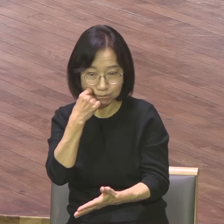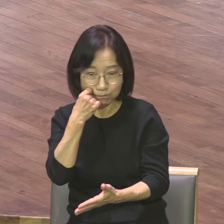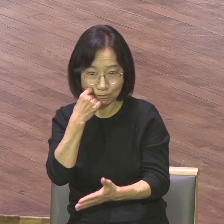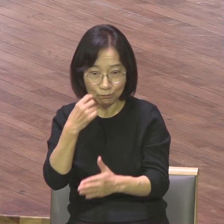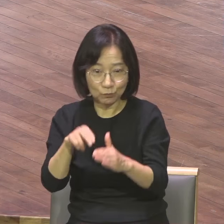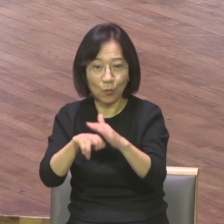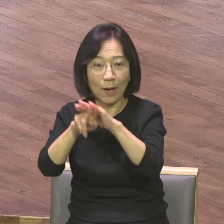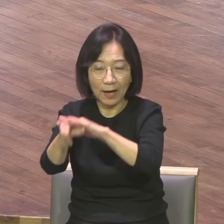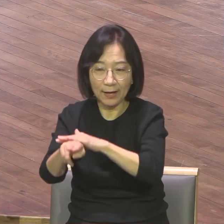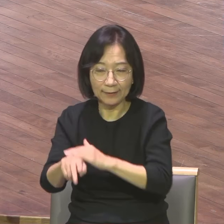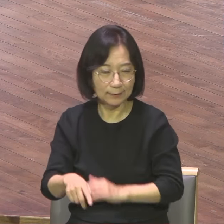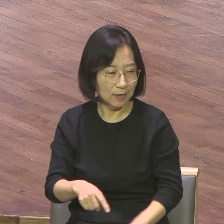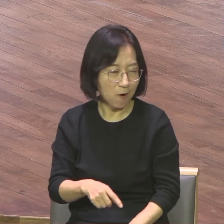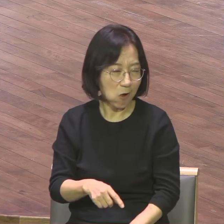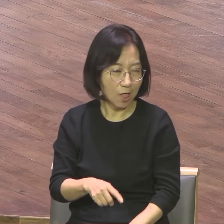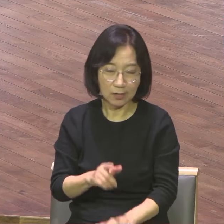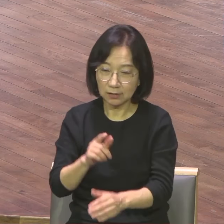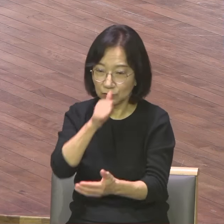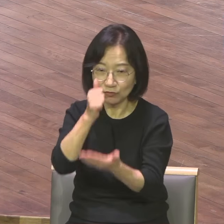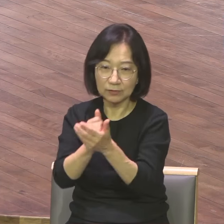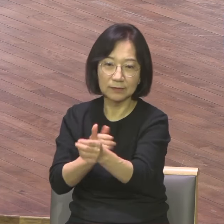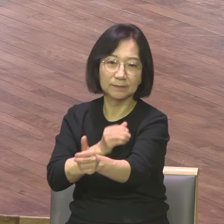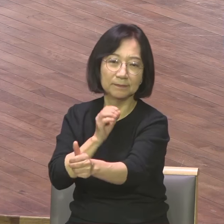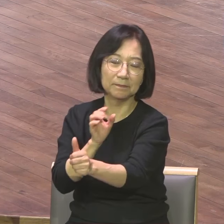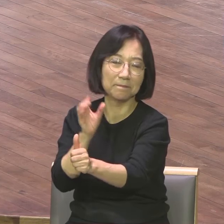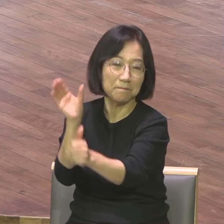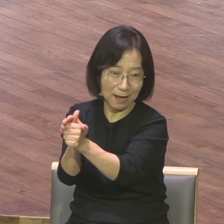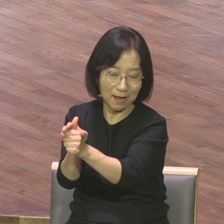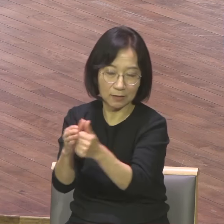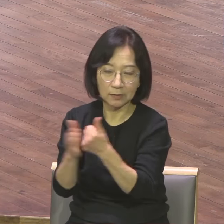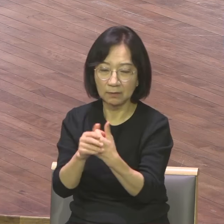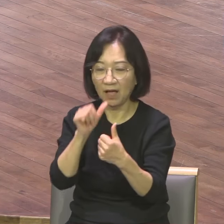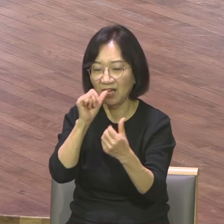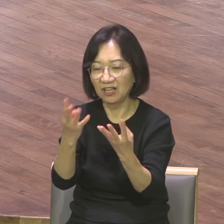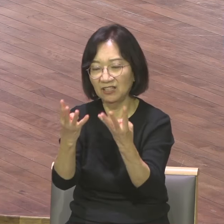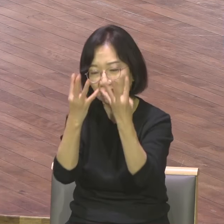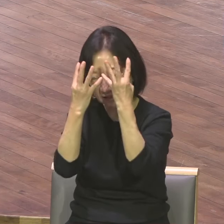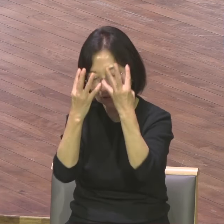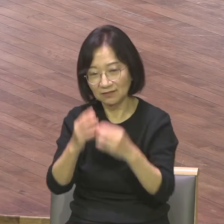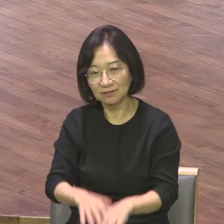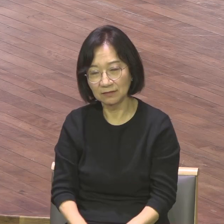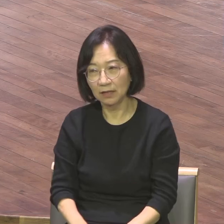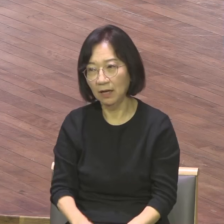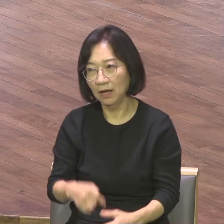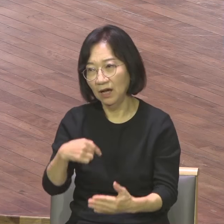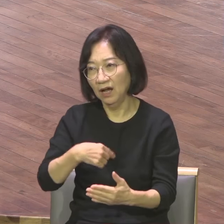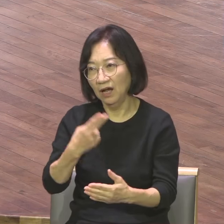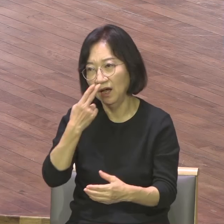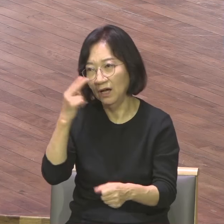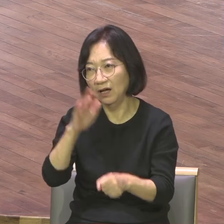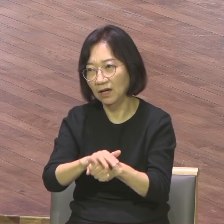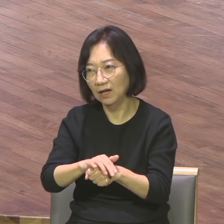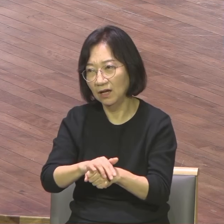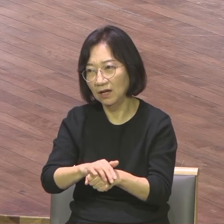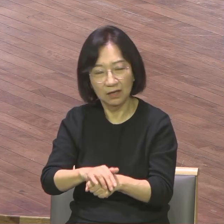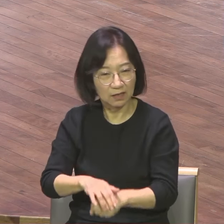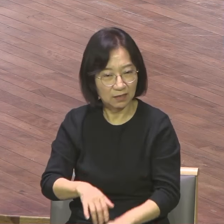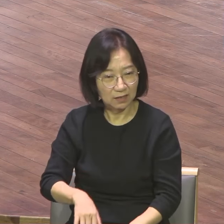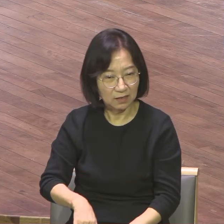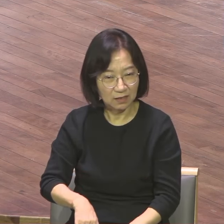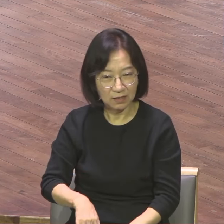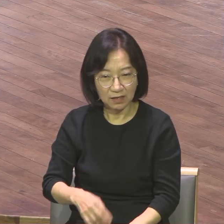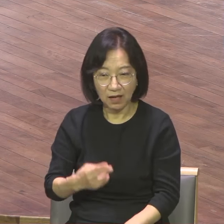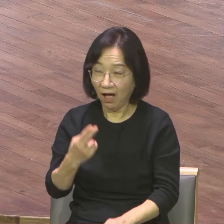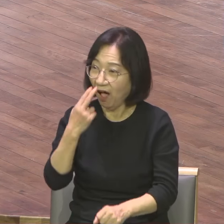돼가지고 결국 감옥 가지요. 감옥에 가서 있게 되는데 얼마나 억울합니까? 모함이